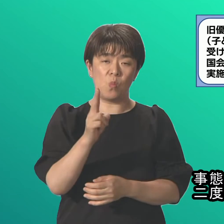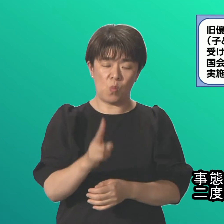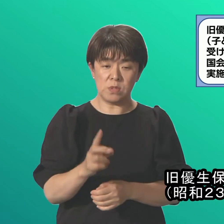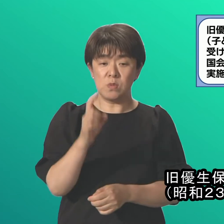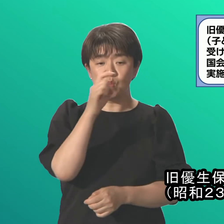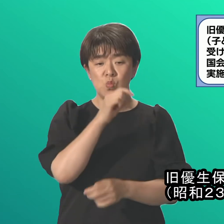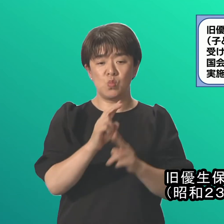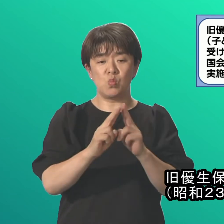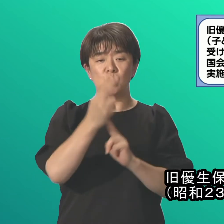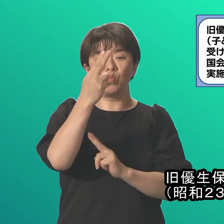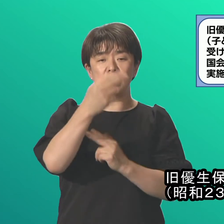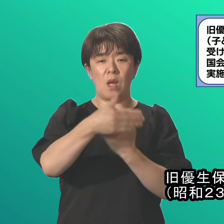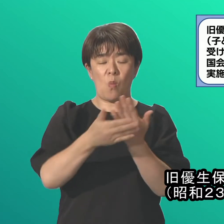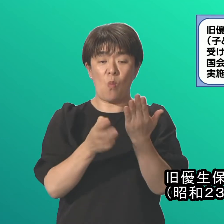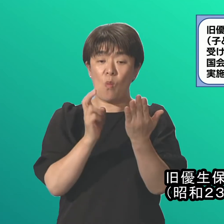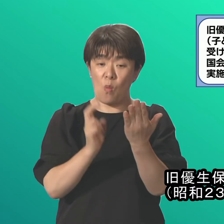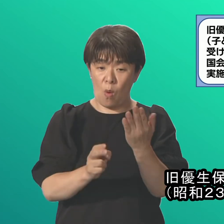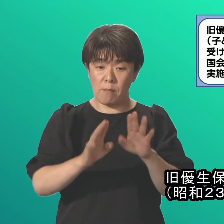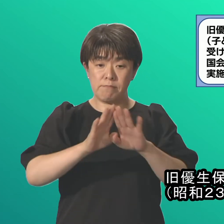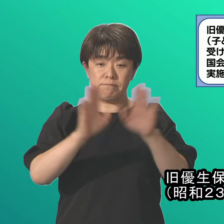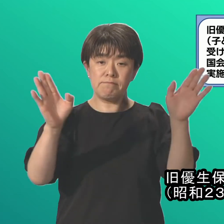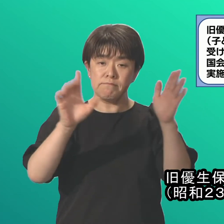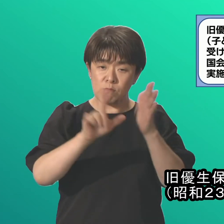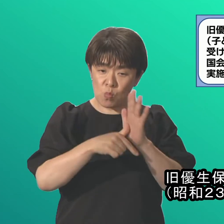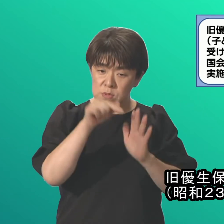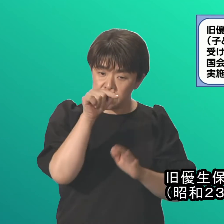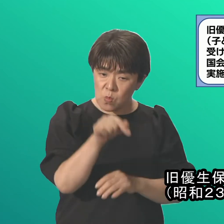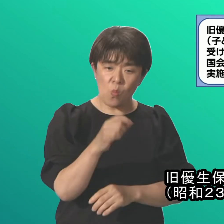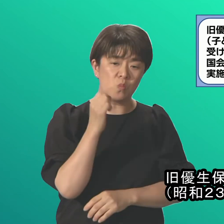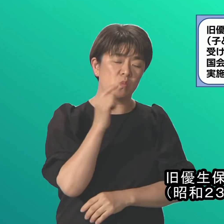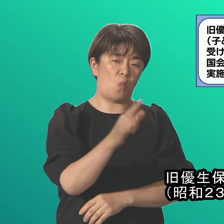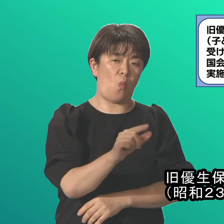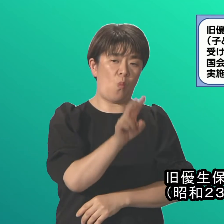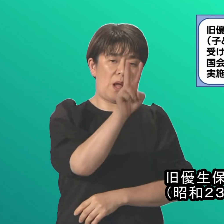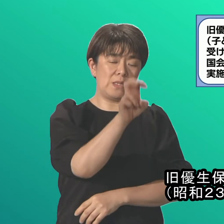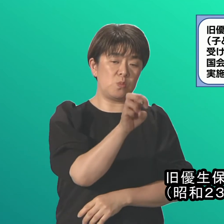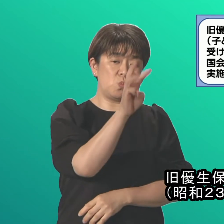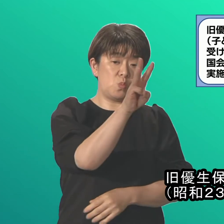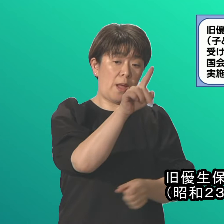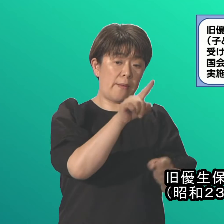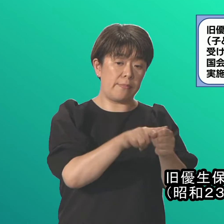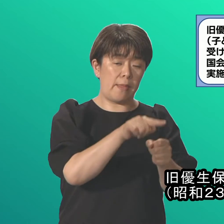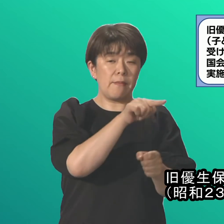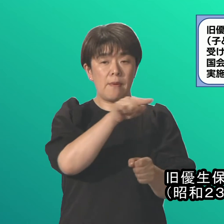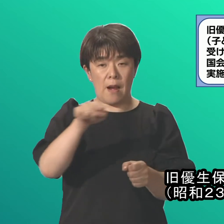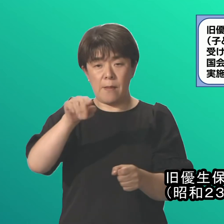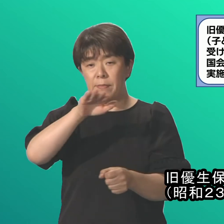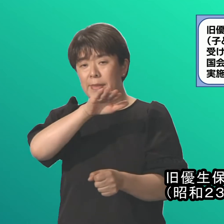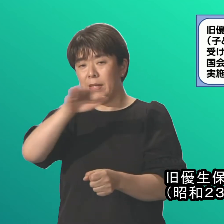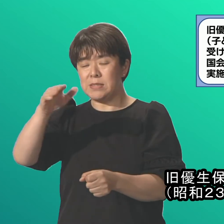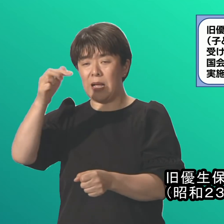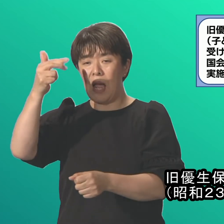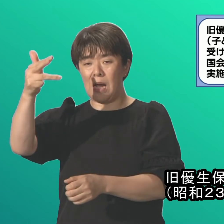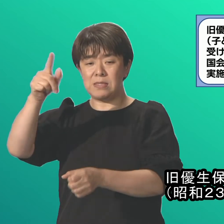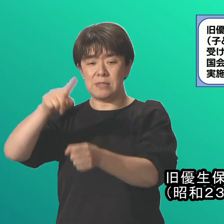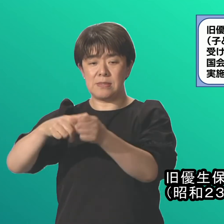う、旧郵政保護法施行当時、昭和23年から平成8年